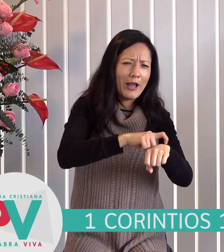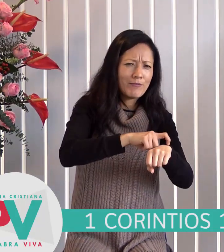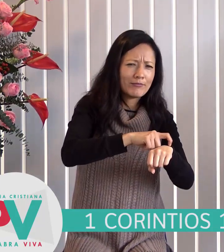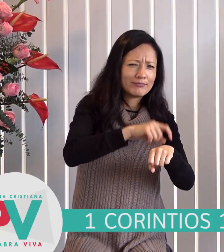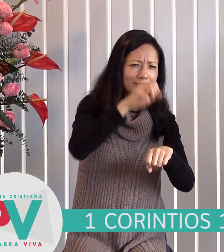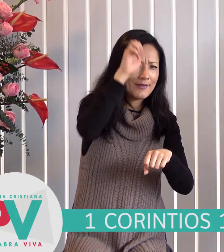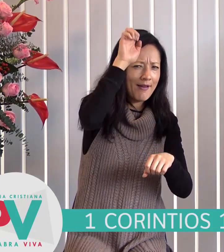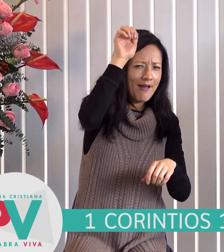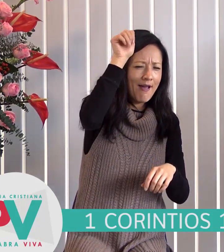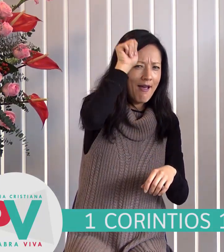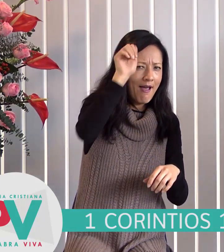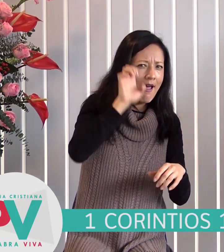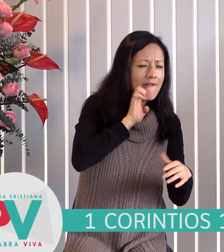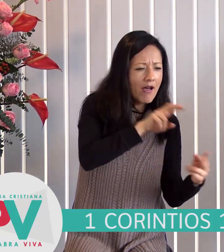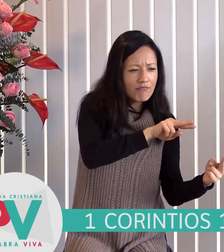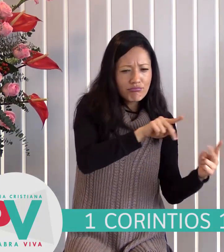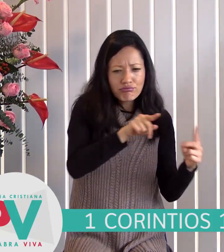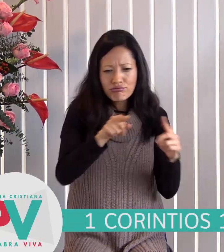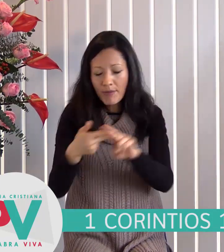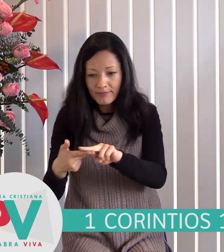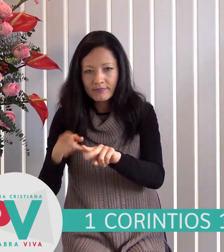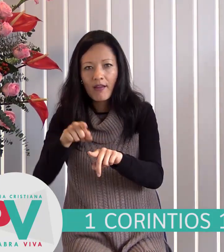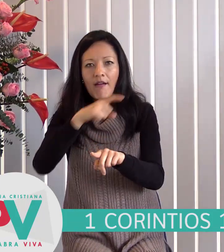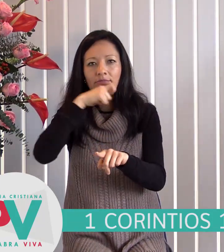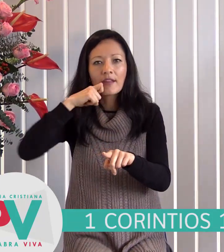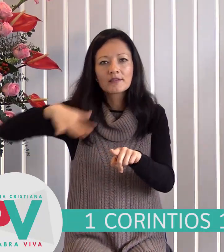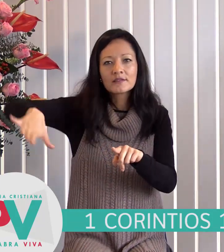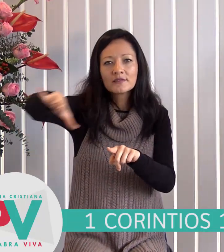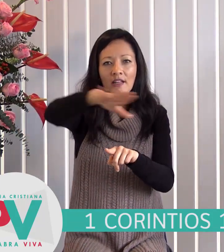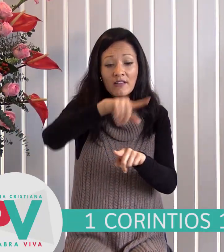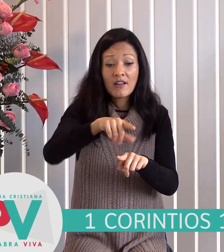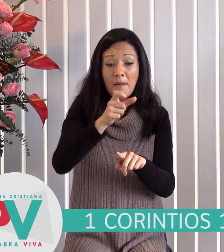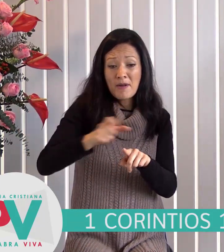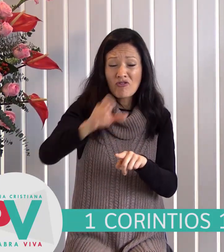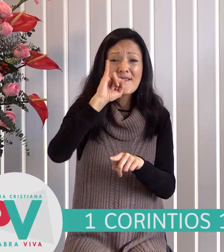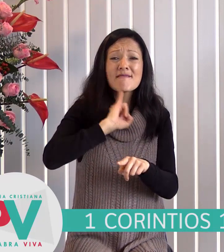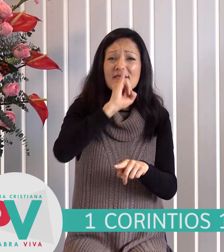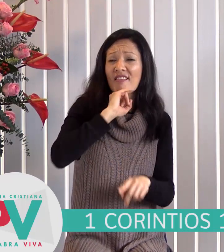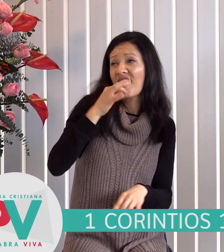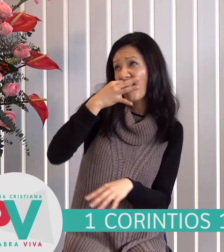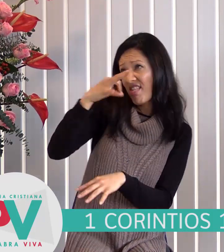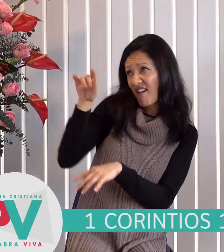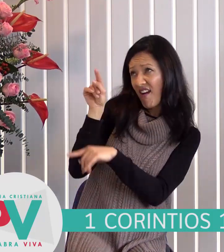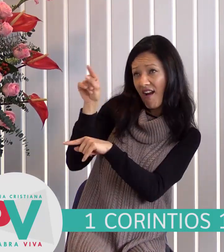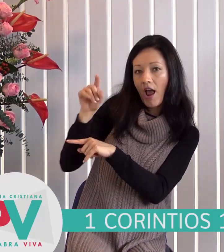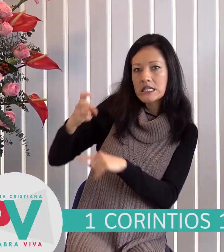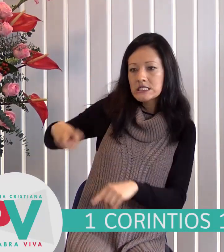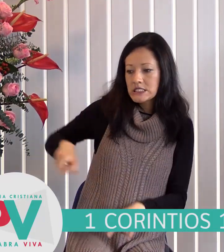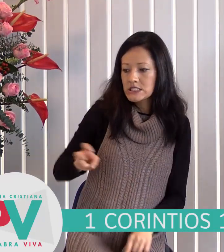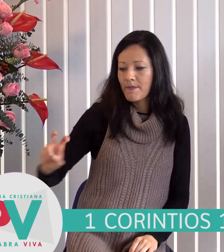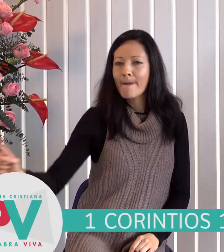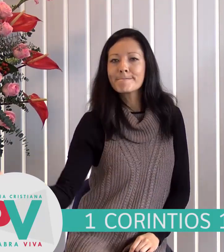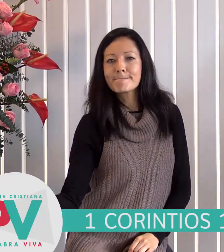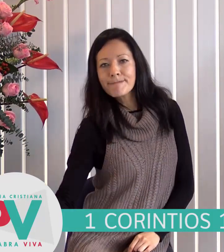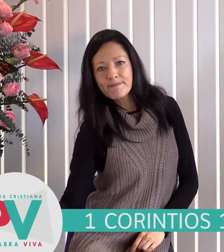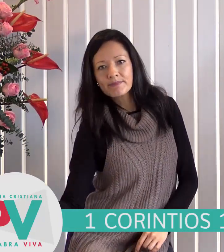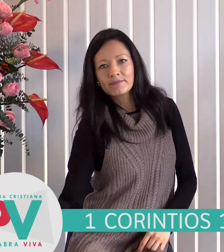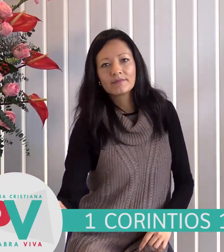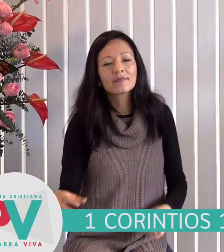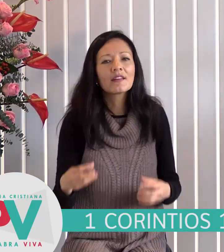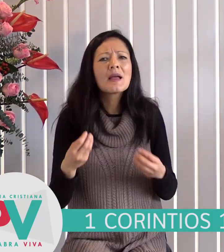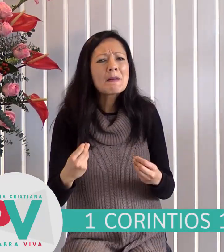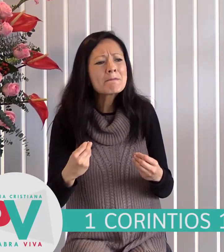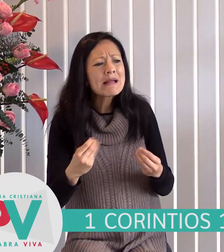Cuando ellos comenzaron a murmurar, envió las serpientes para que los picaran. Y como remedio, les dio una serpiente de